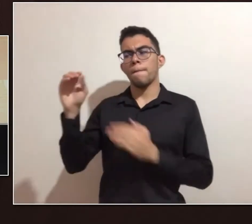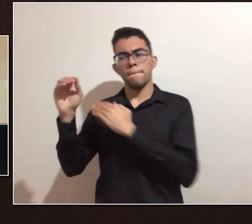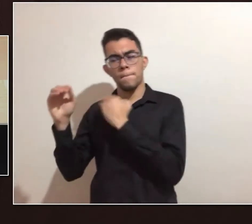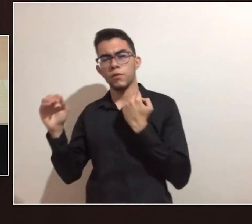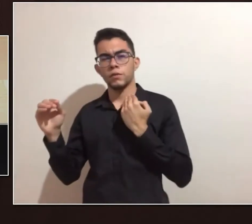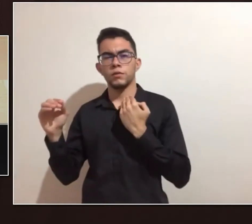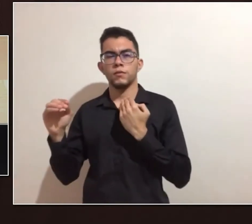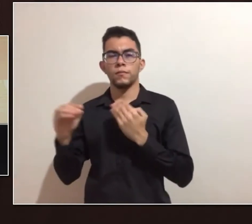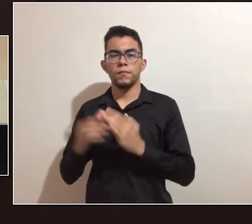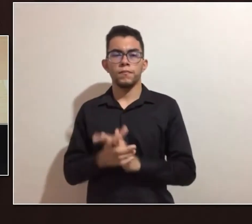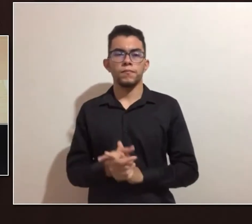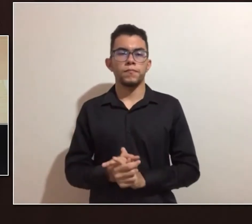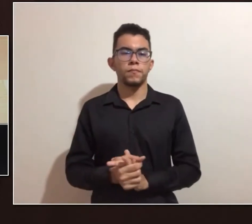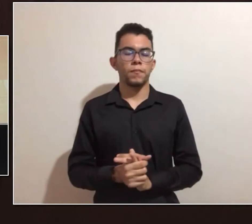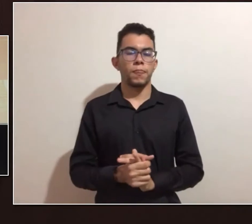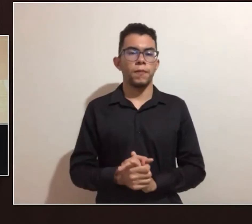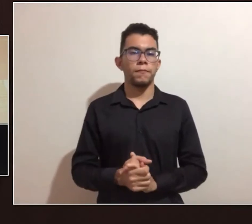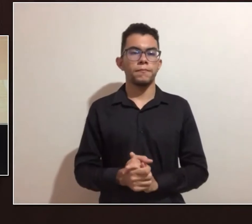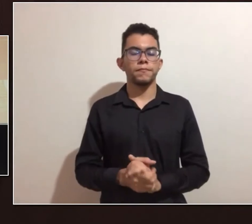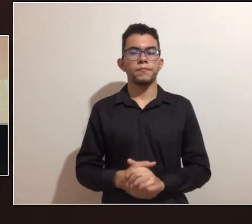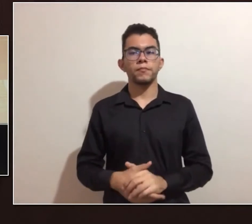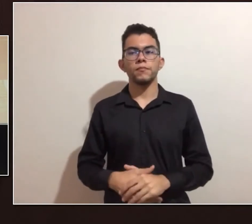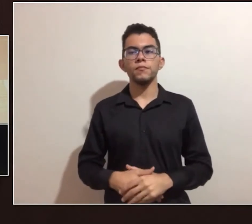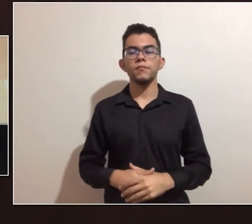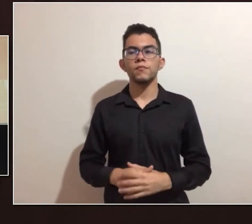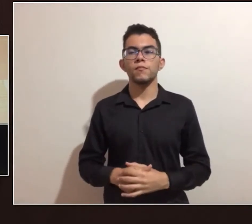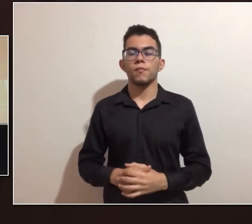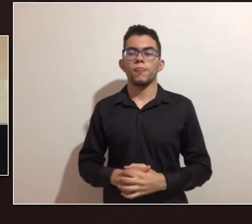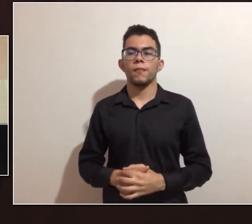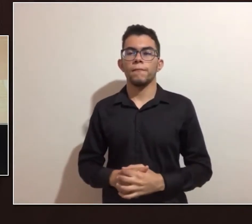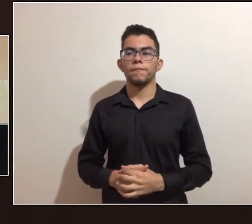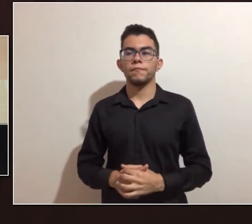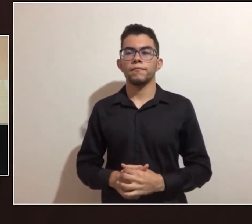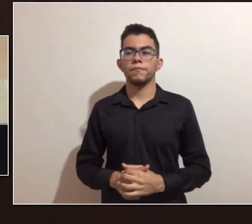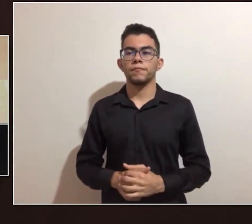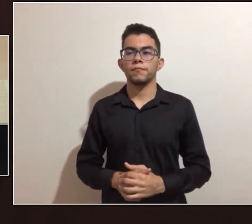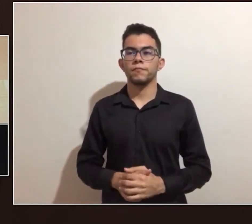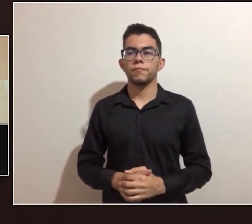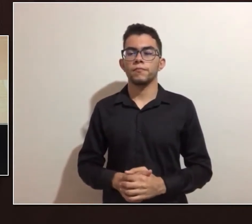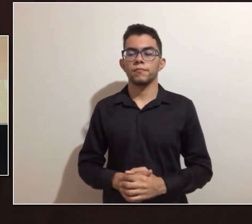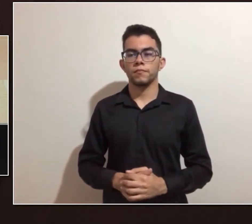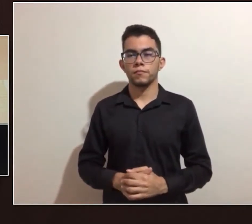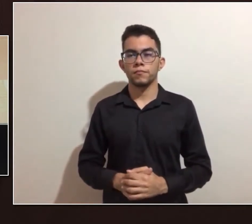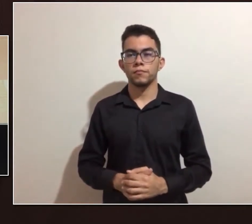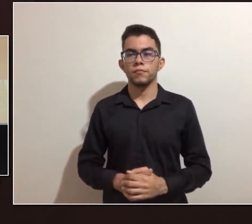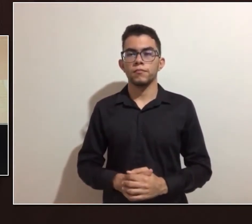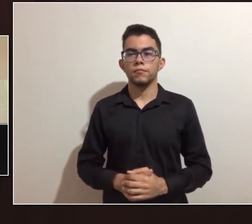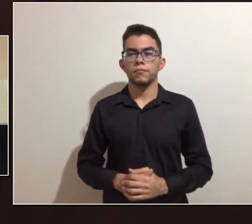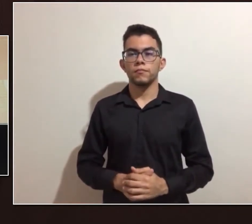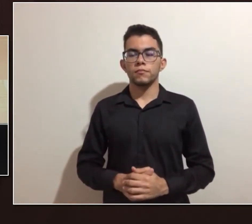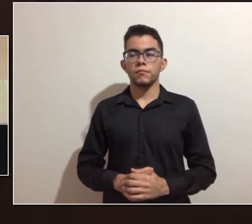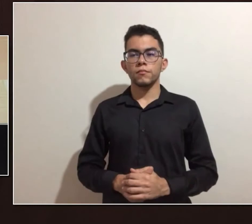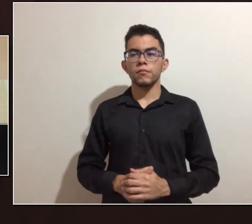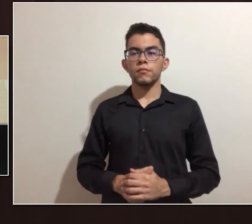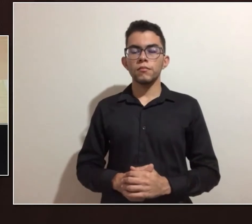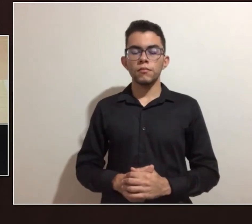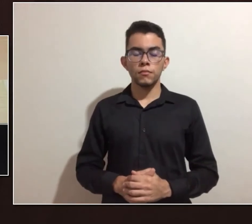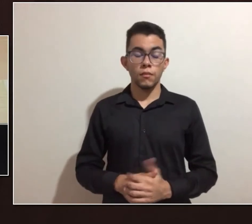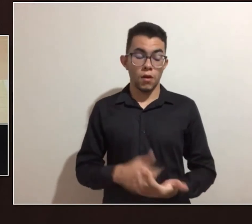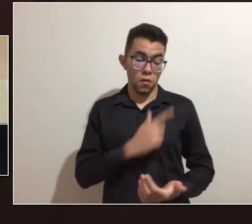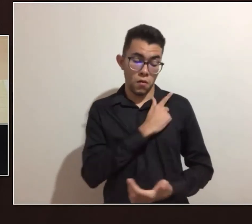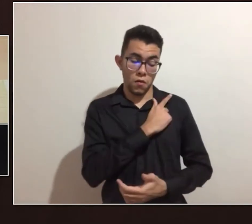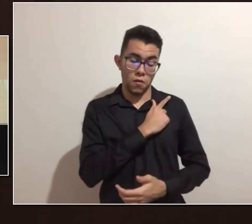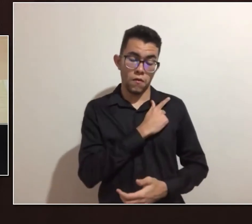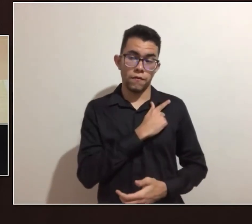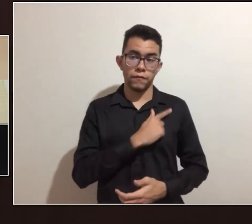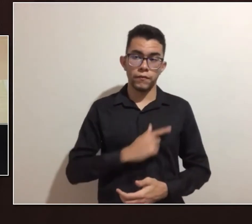Na carta de Plínio era, na história, ele era um jovem governador, né, muito sensato,